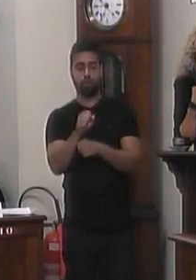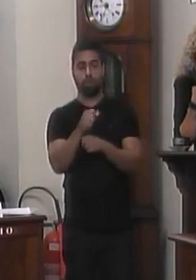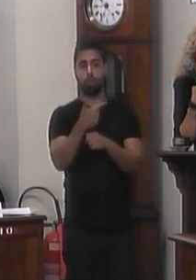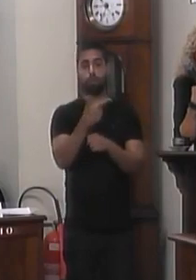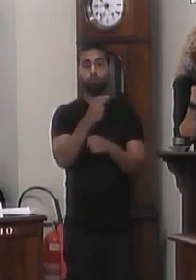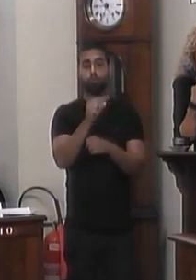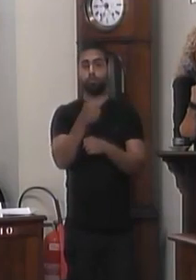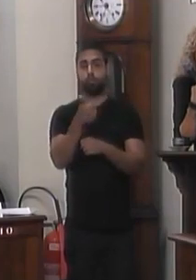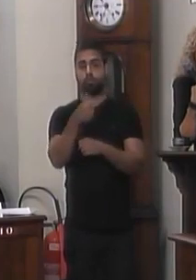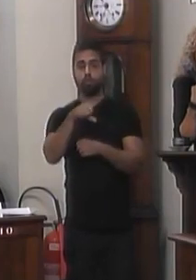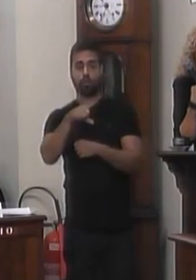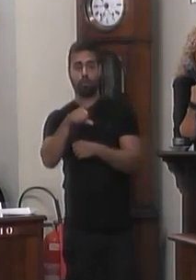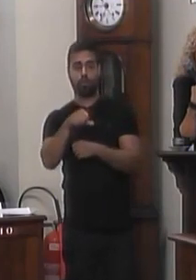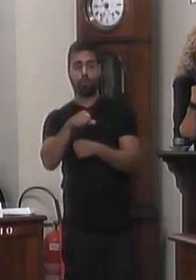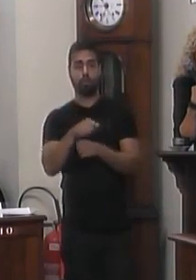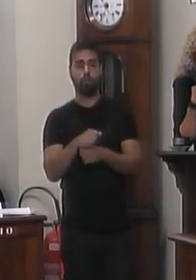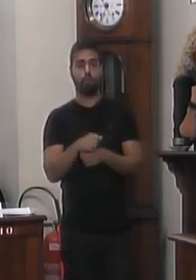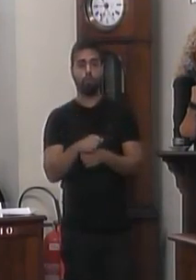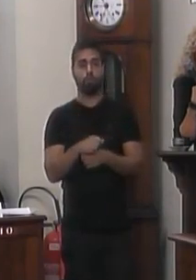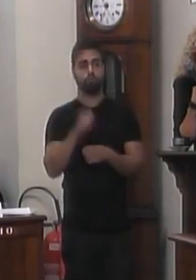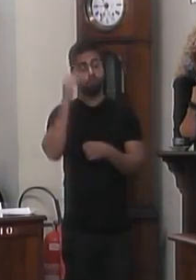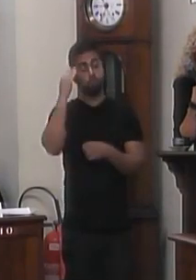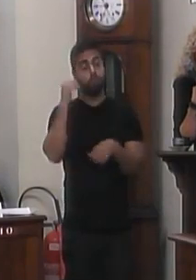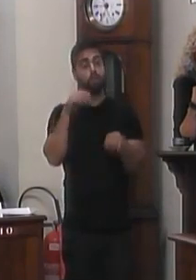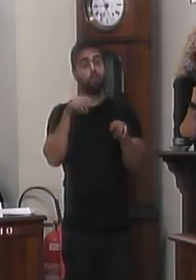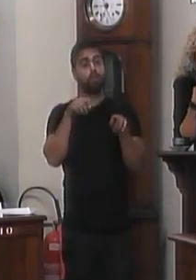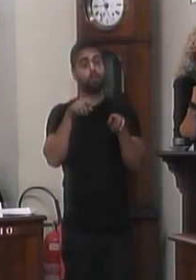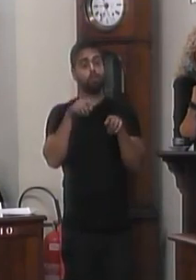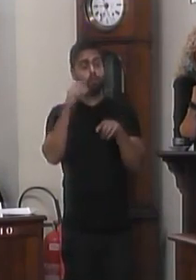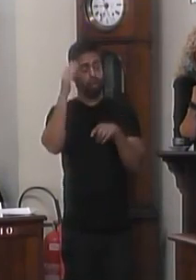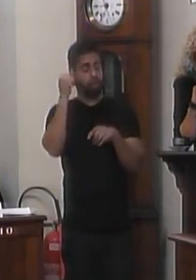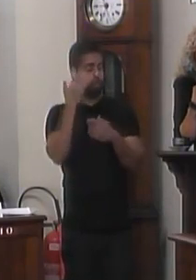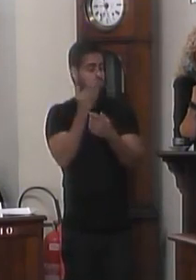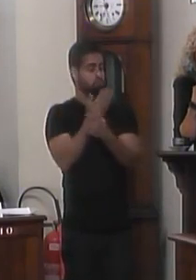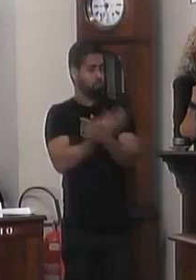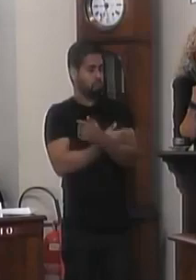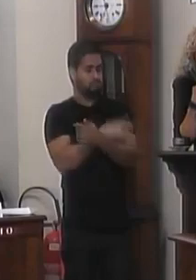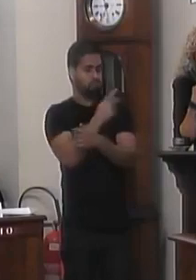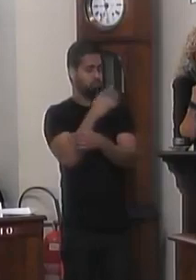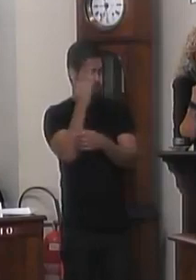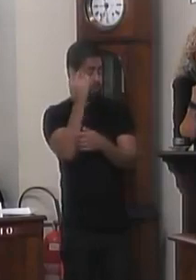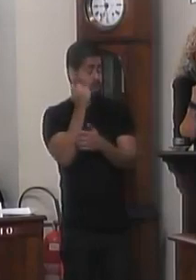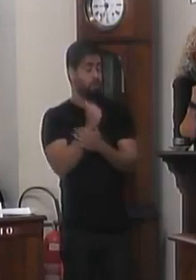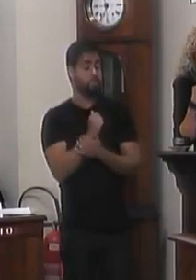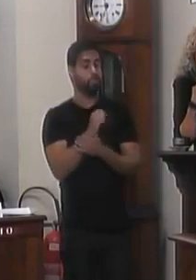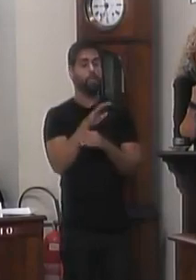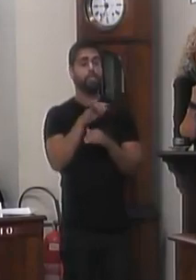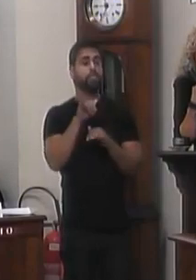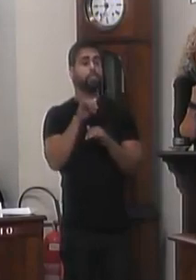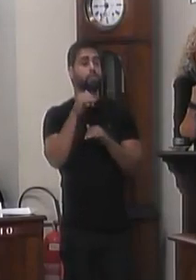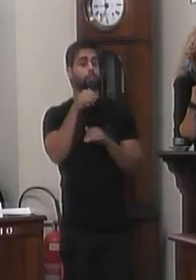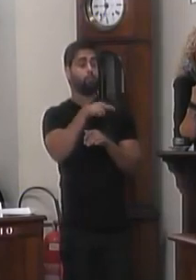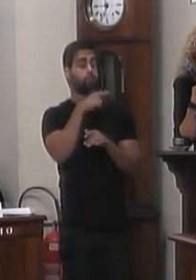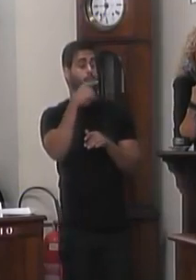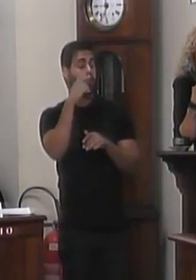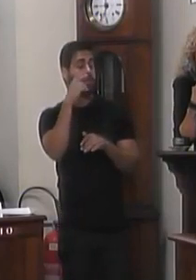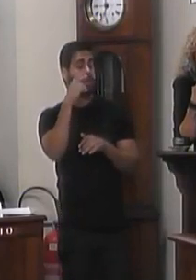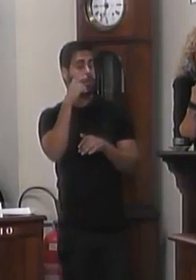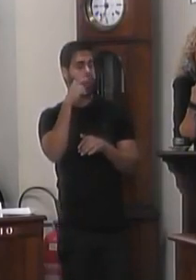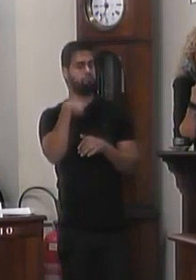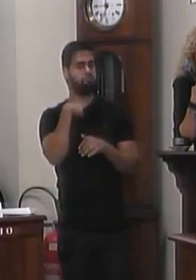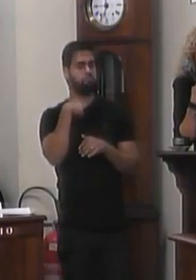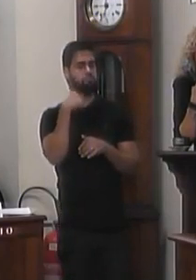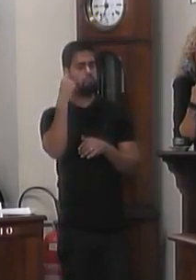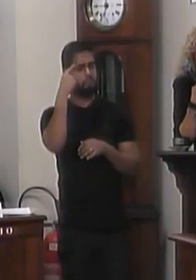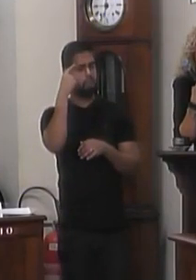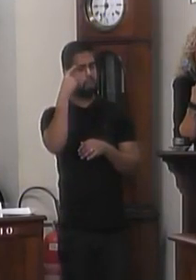2019, eu queria saber se, embora também não é da sua pasta, né, Flávia, mas se você sabe que a gente tem muito,